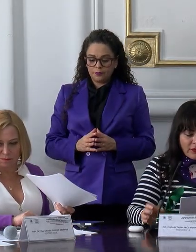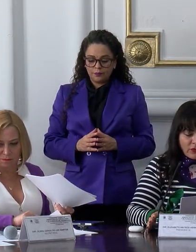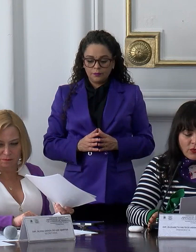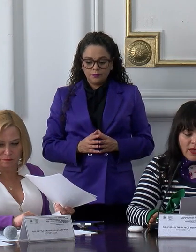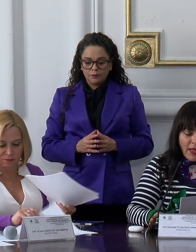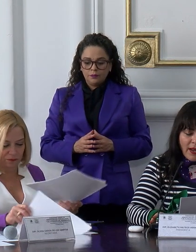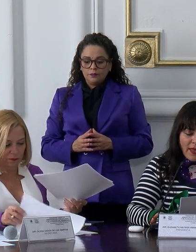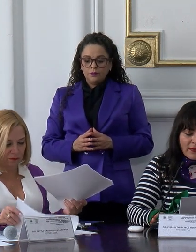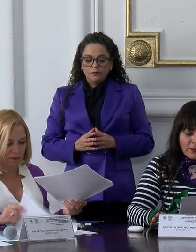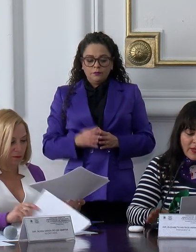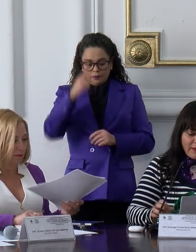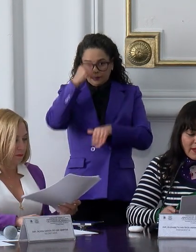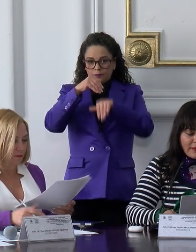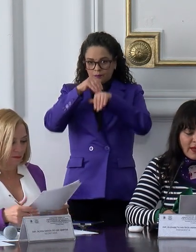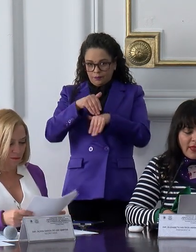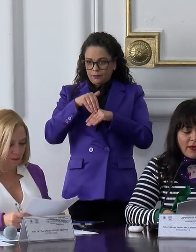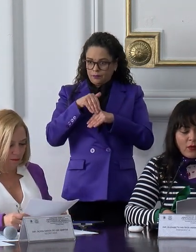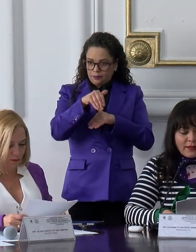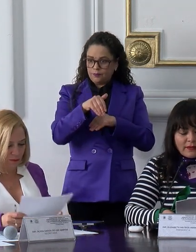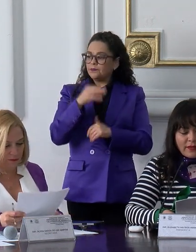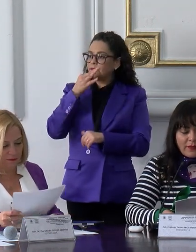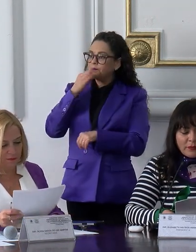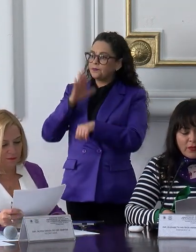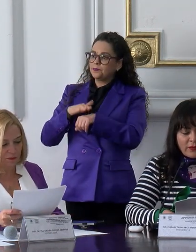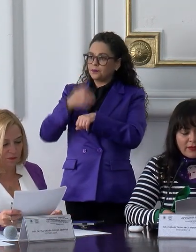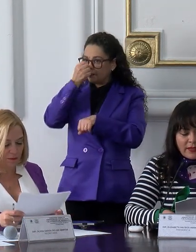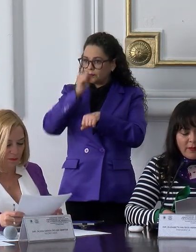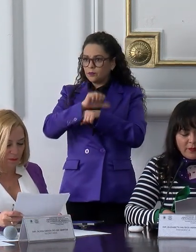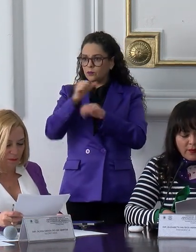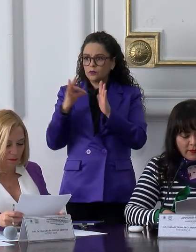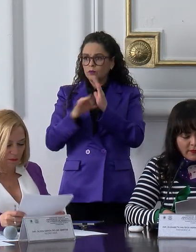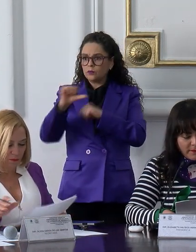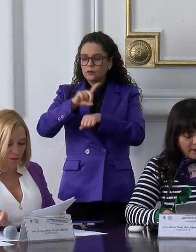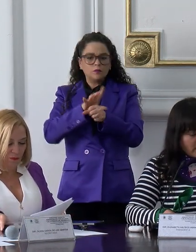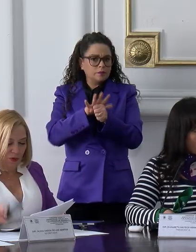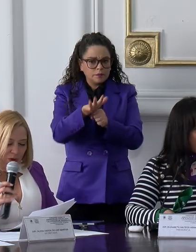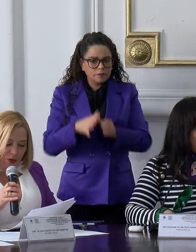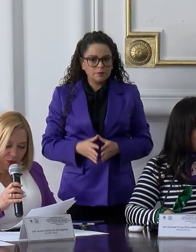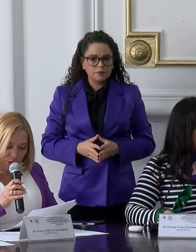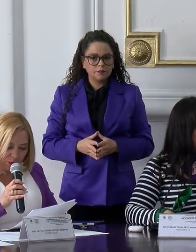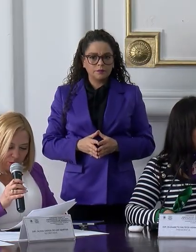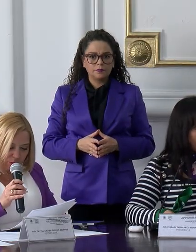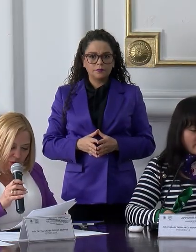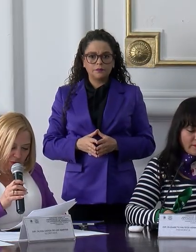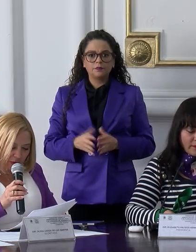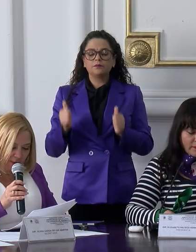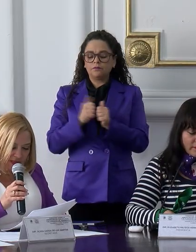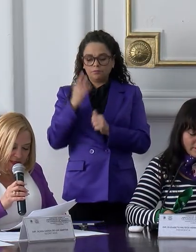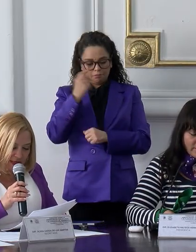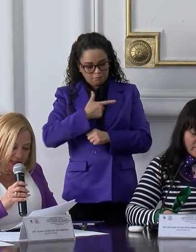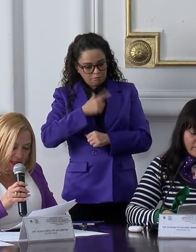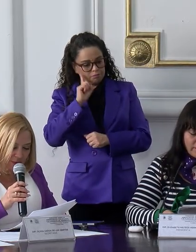Se instruye a la diputada secretaria a dar cuenta del siguiente punto del orden del día, por favor. Con gusto,